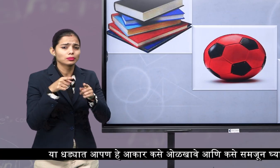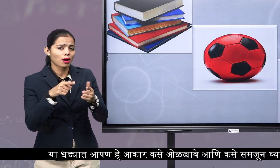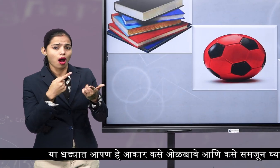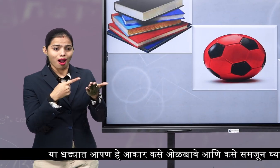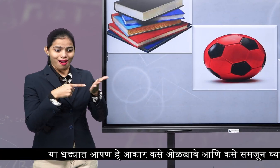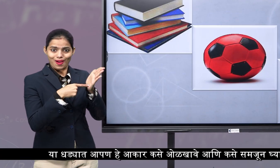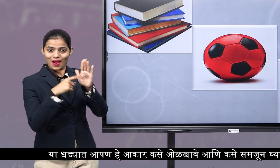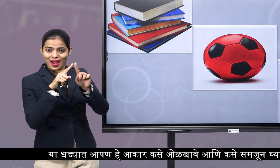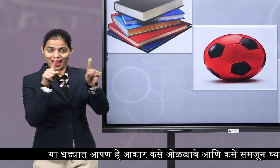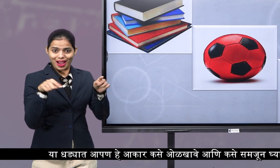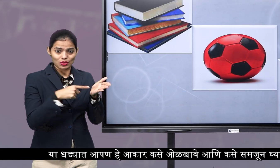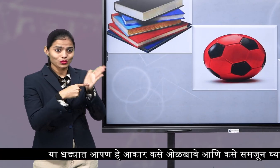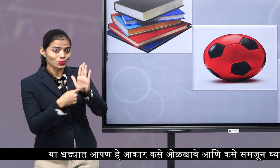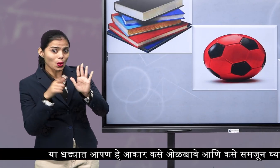समजून घ्यावे याचा शोध घेऊ.